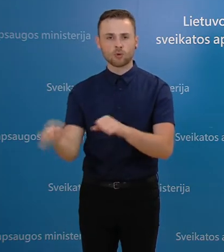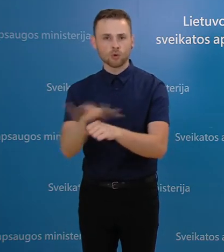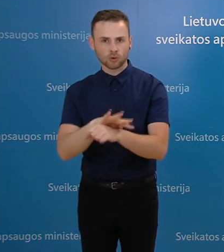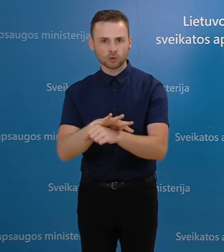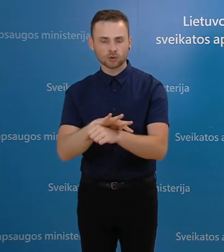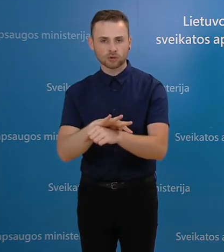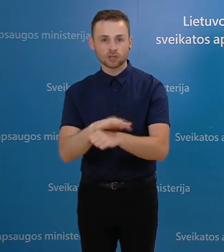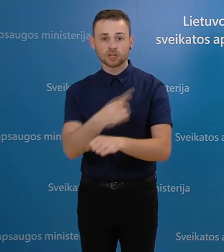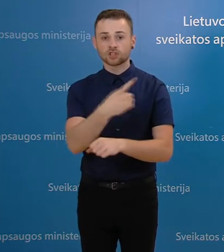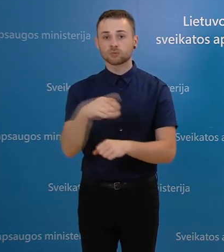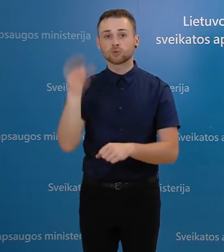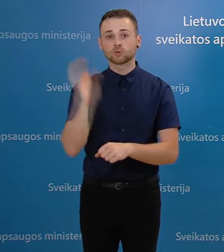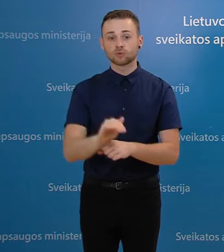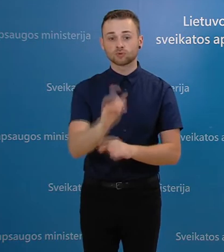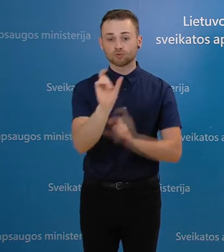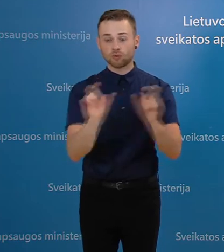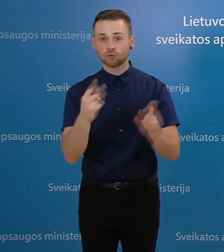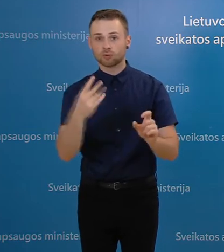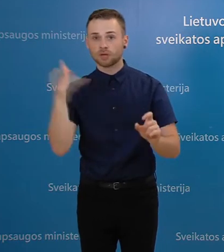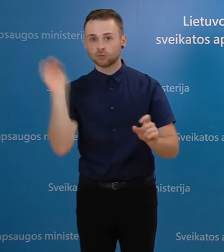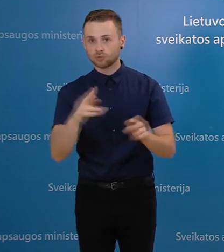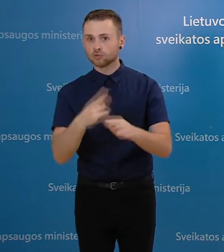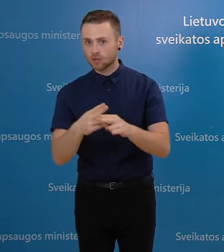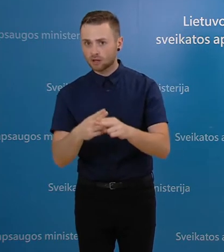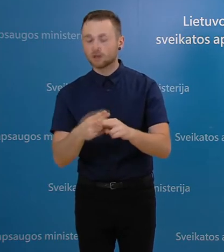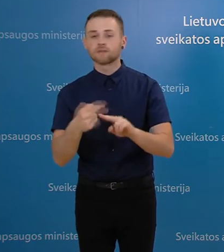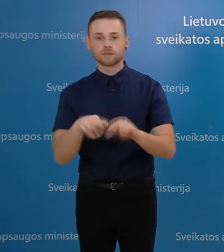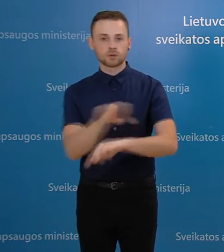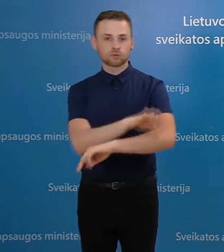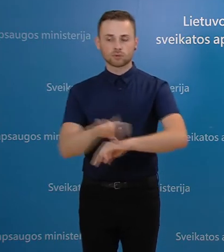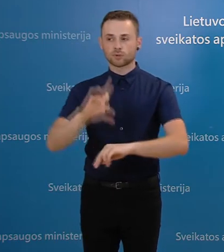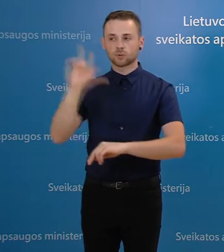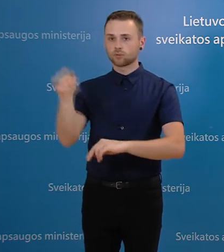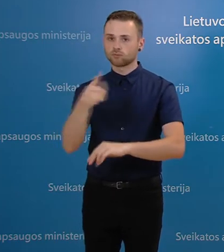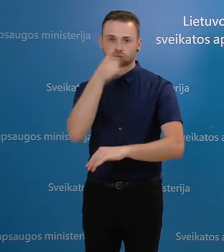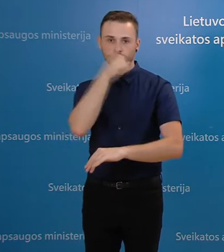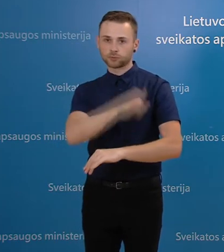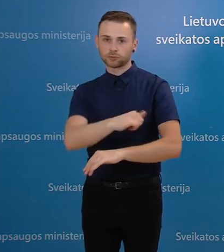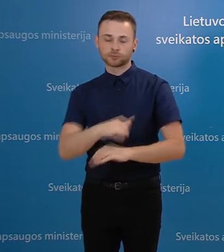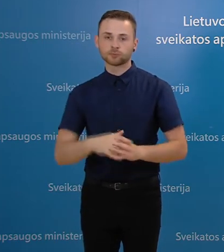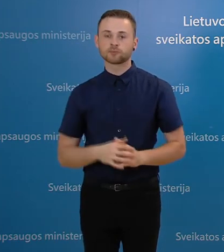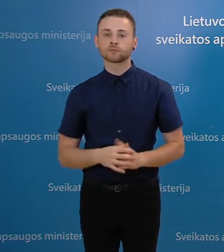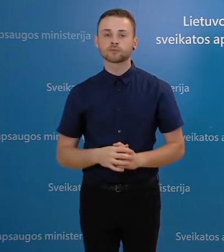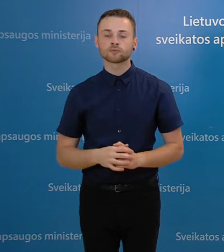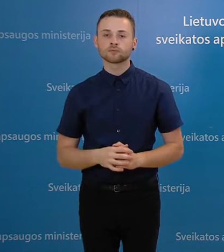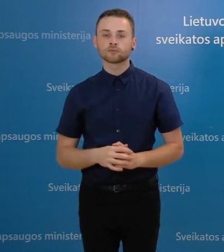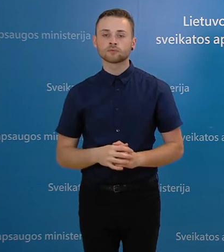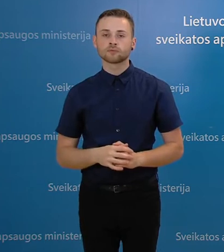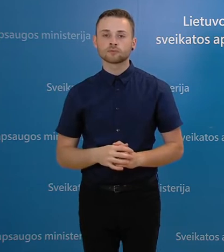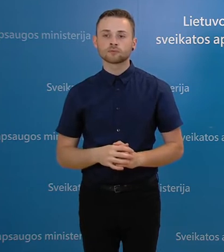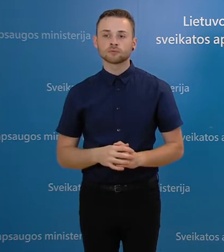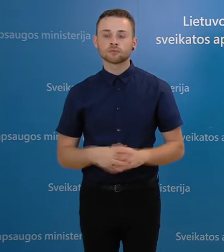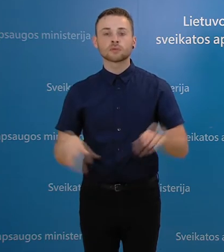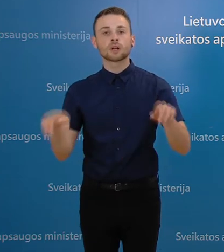100 tūkstančių gyventojų turėtų išlikti. Taip pat turėtų